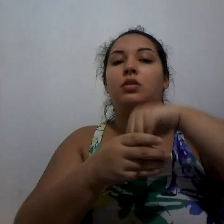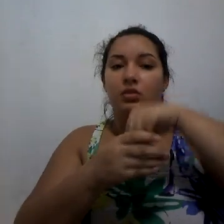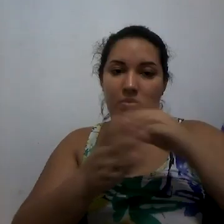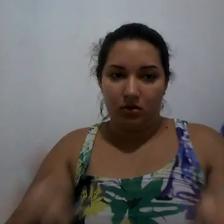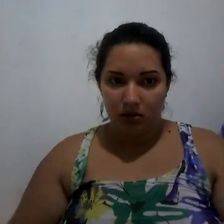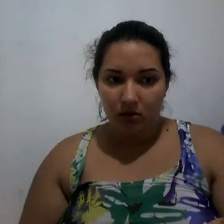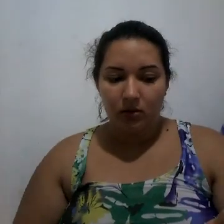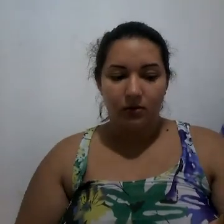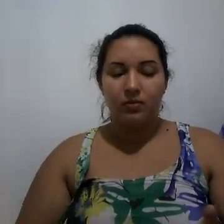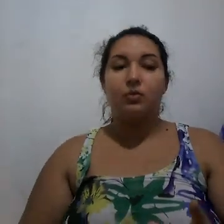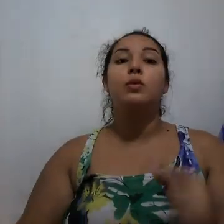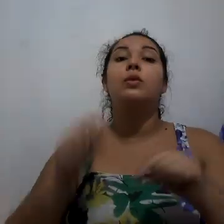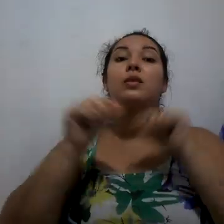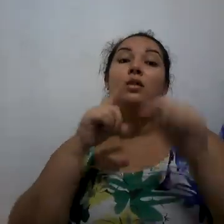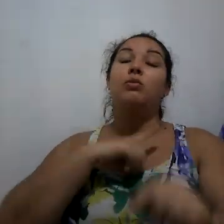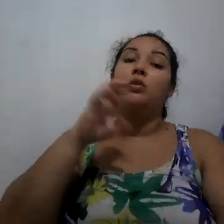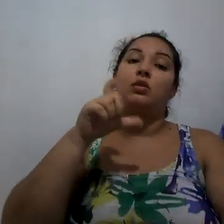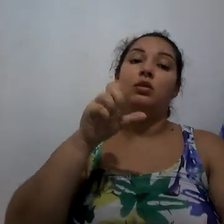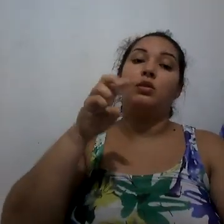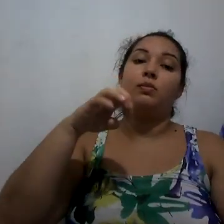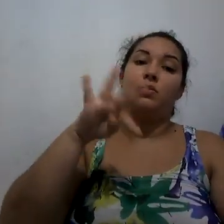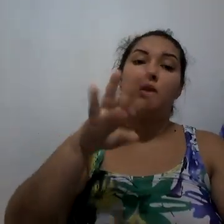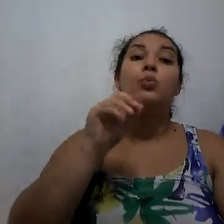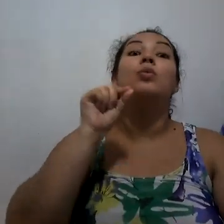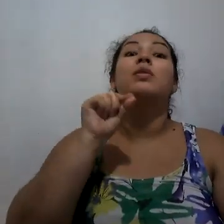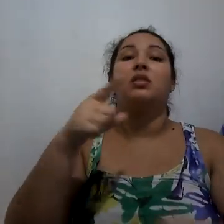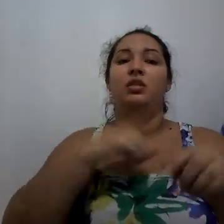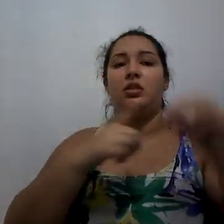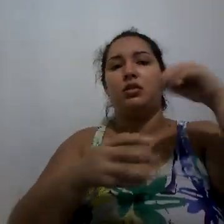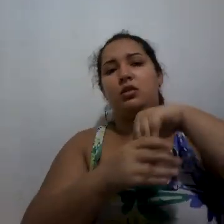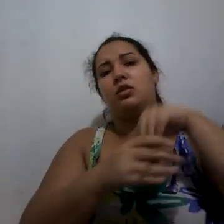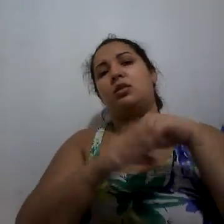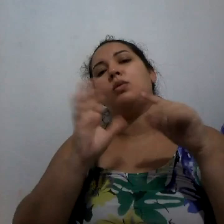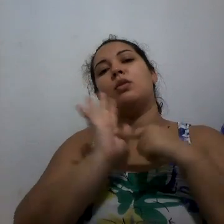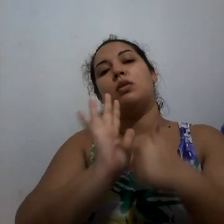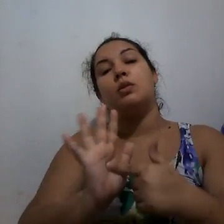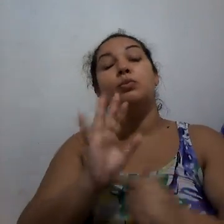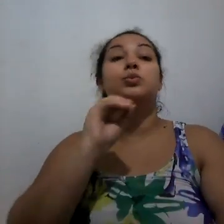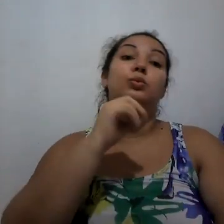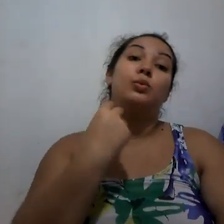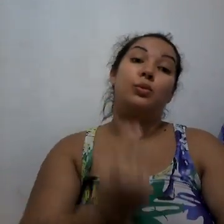o que eu tenho de elemento, o que tem dentro da amostra. Ou podemos analisar de